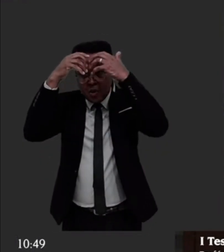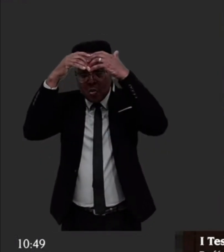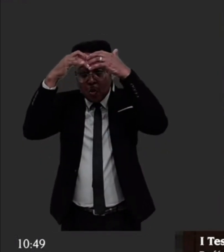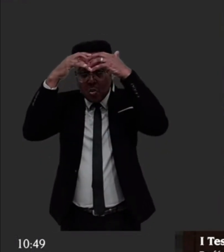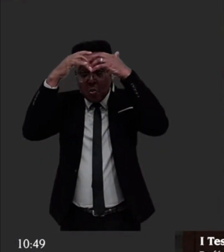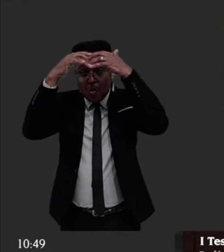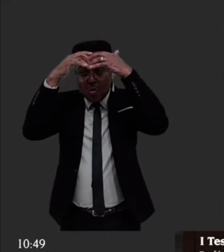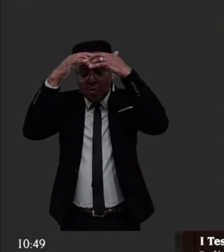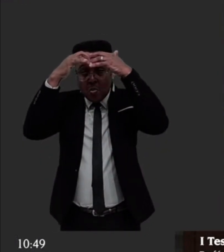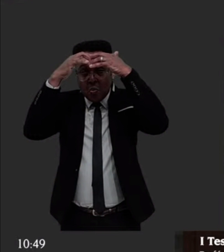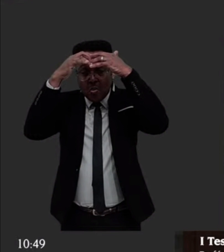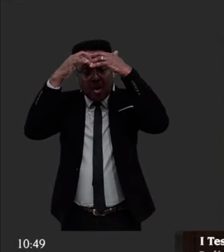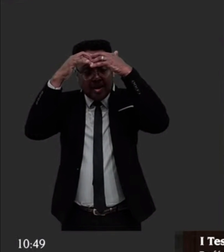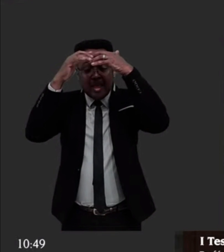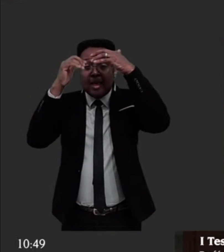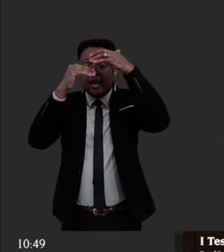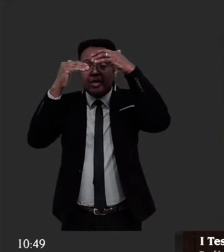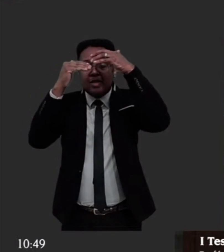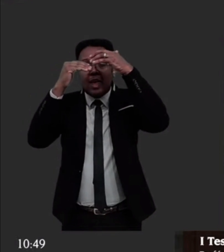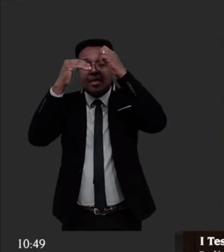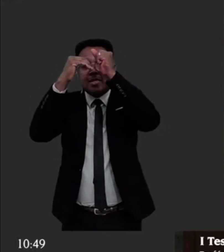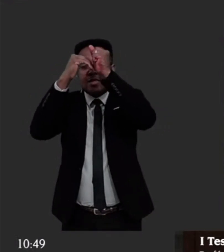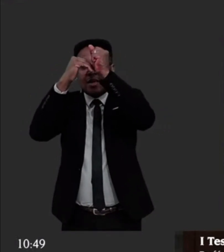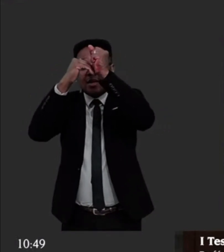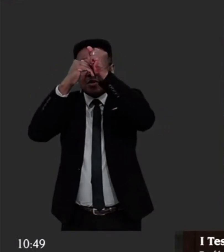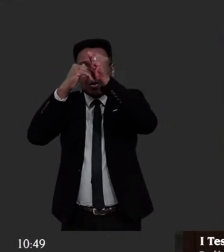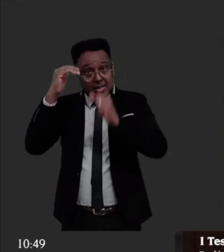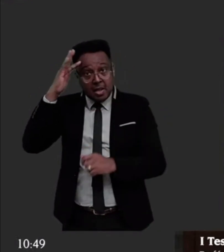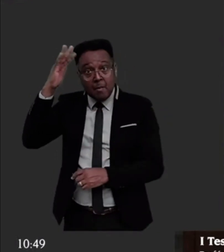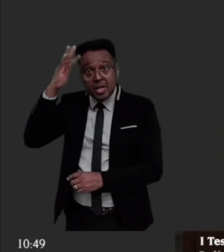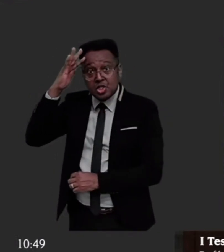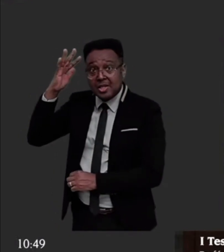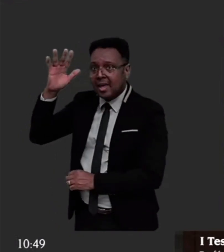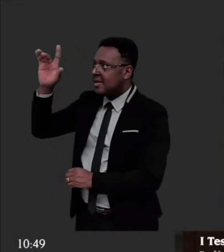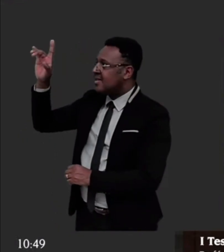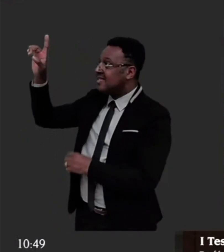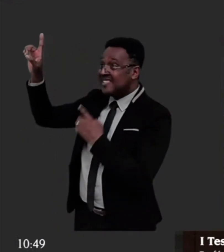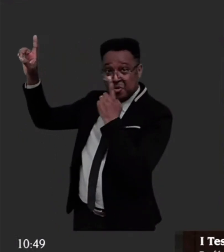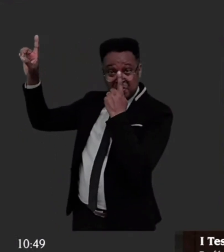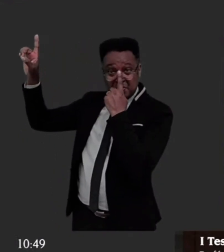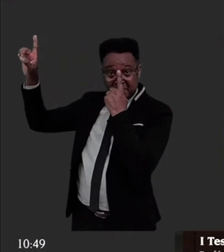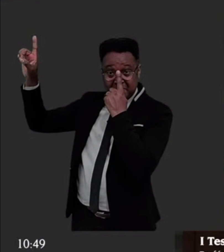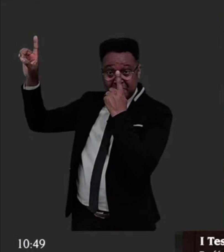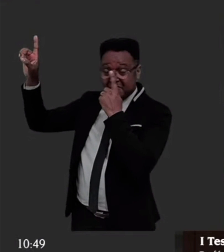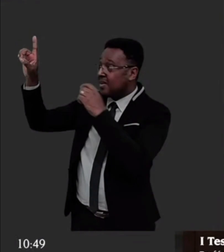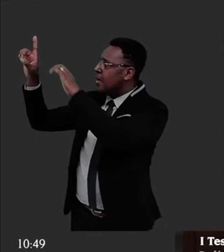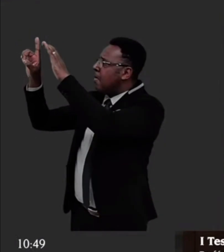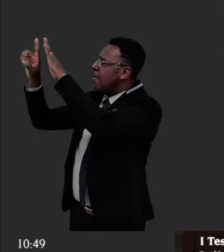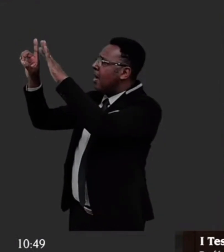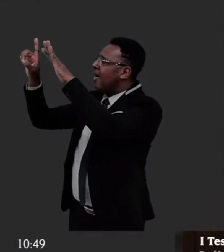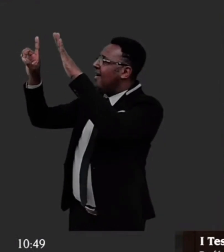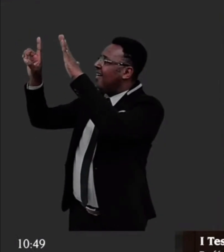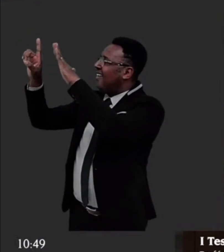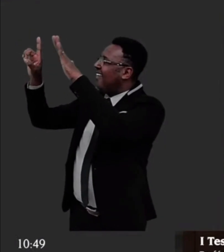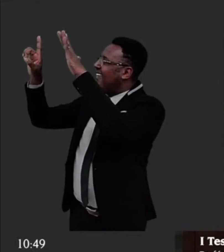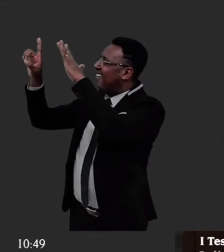as profundezas, mas sendo de Deus, irmãos, que os pensamentos de Deus são muitíssimos mais